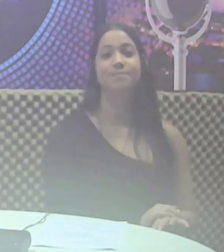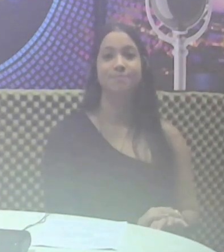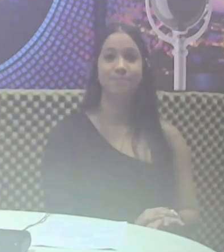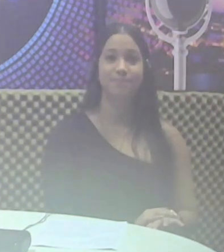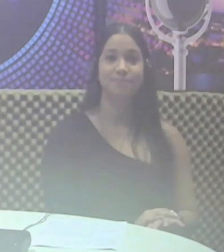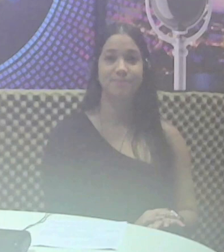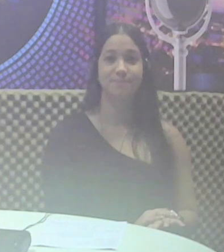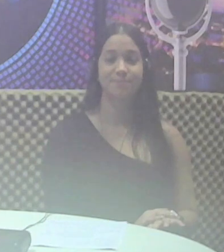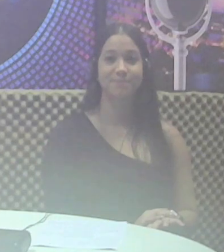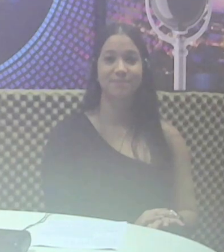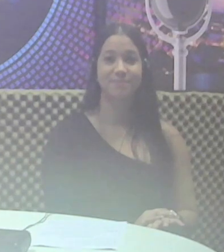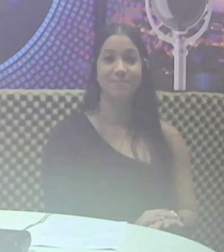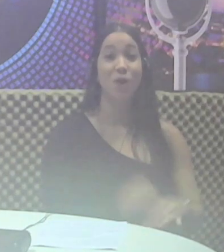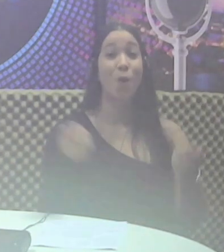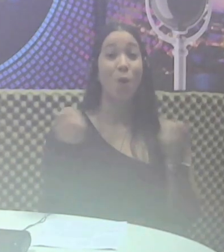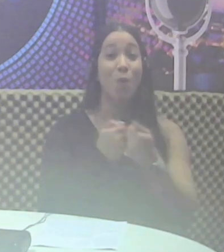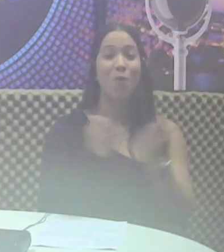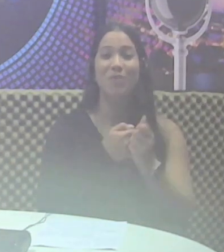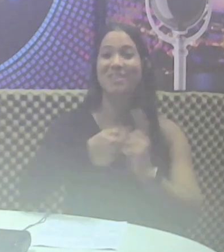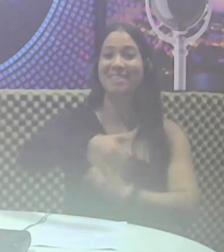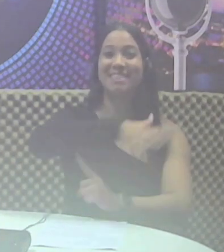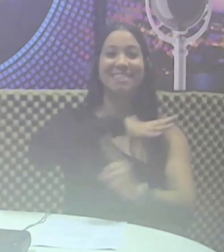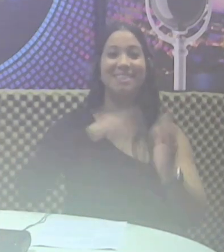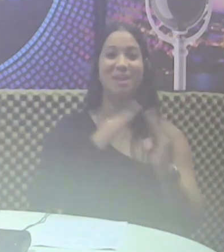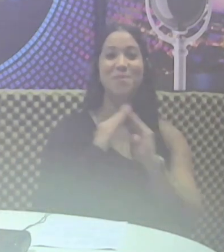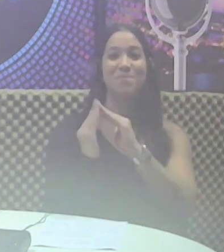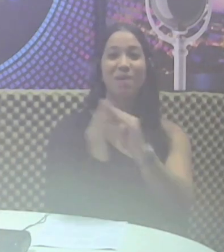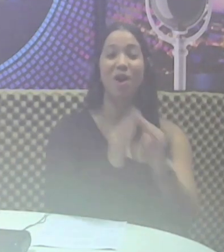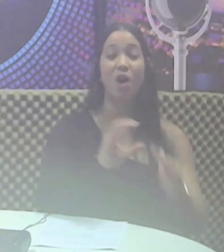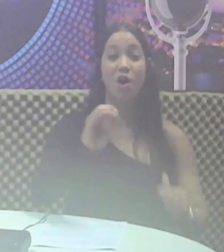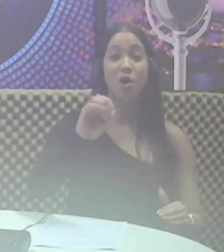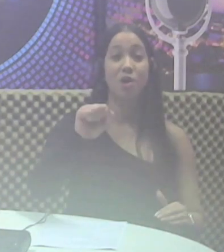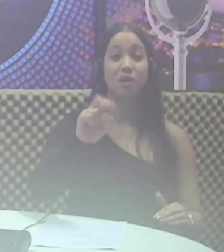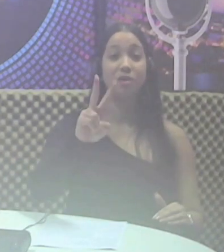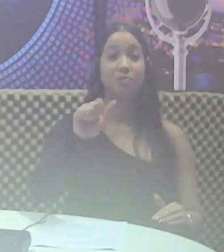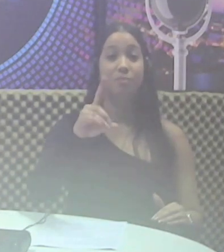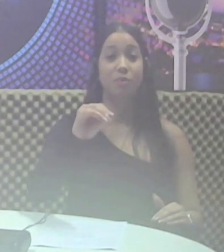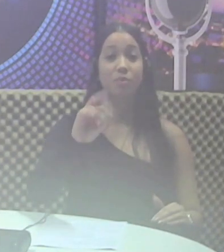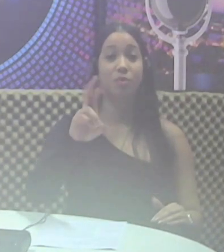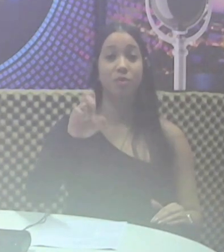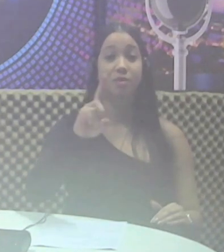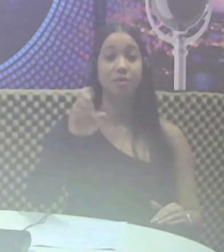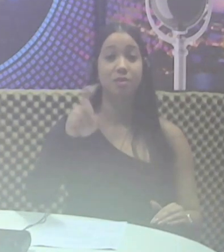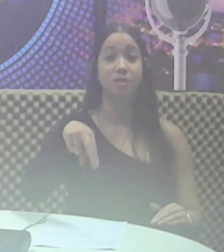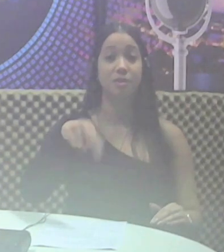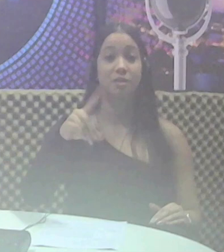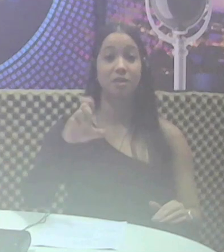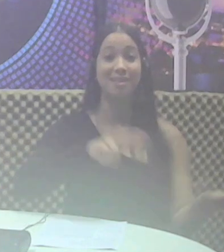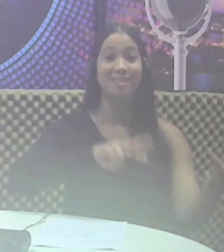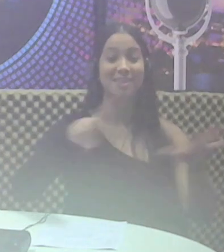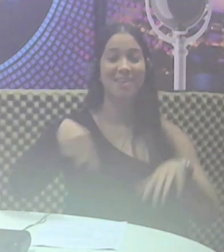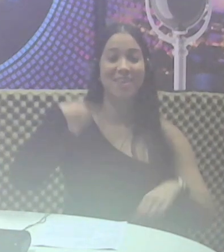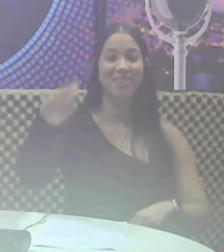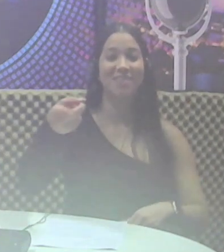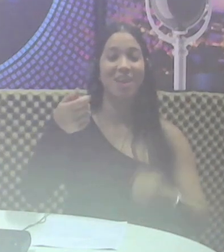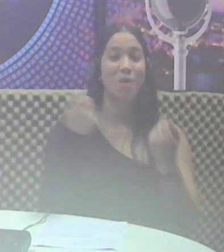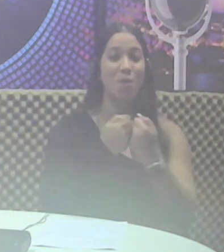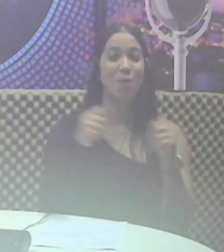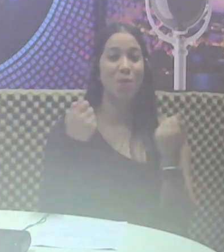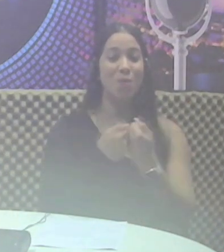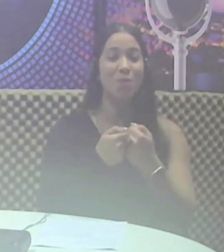notícias. O busão social vai para o bairro Oswaldo Rezende na próxima semana. O veículo da Secretaria Municipal